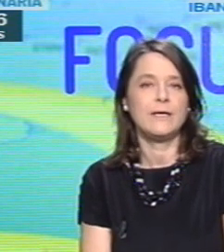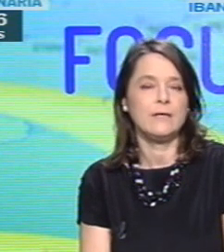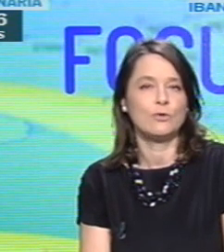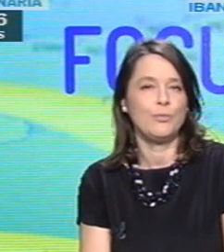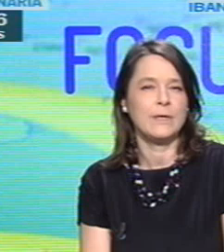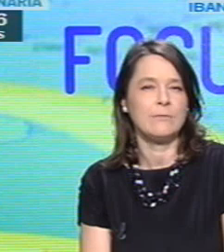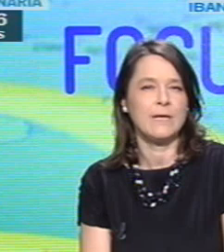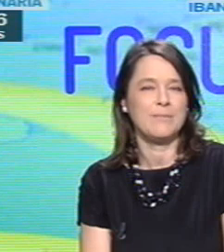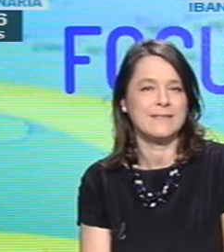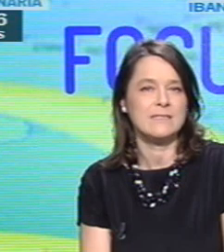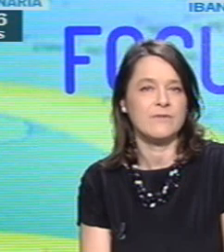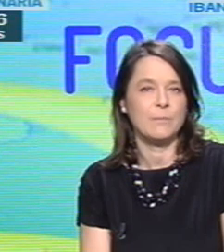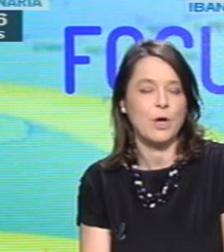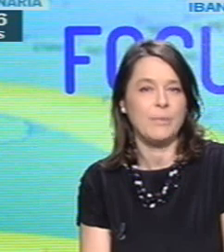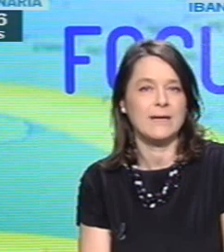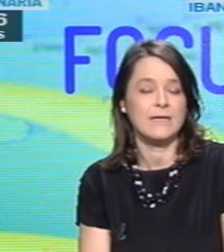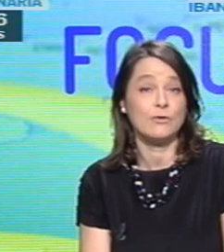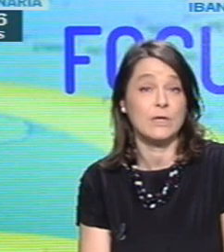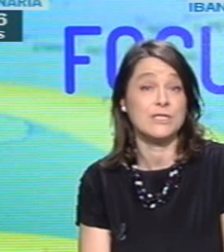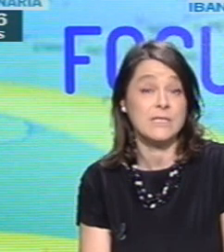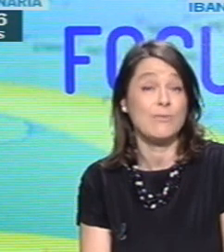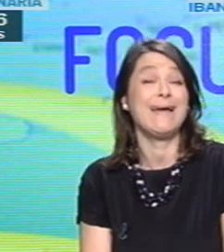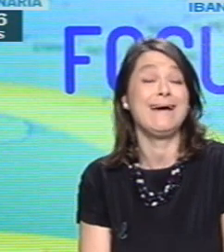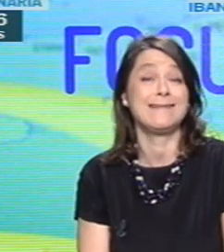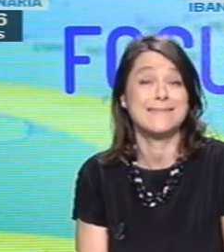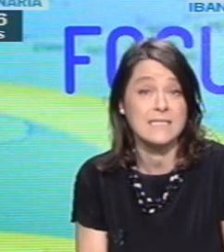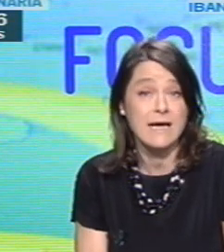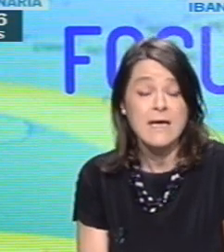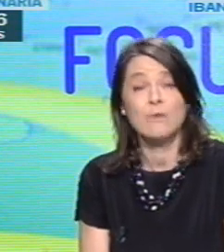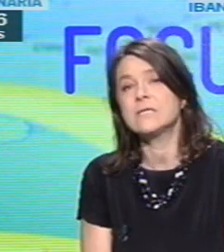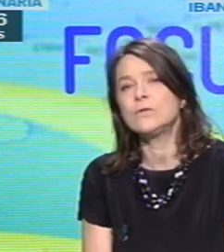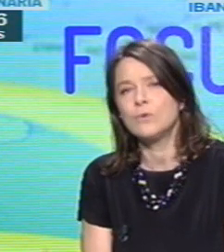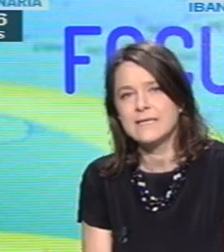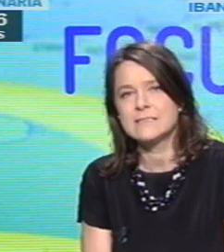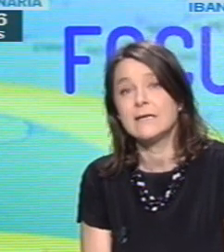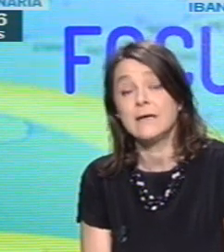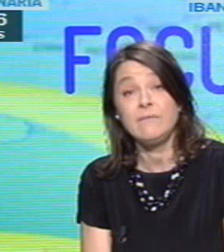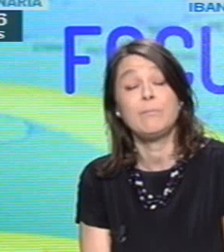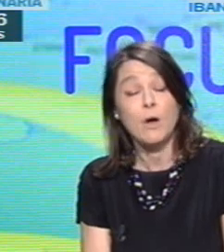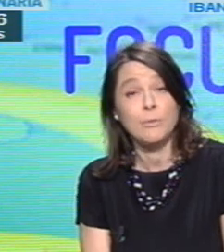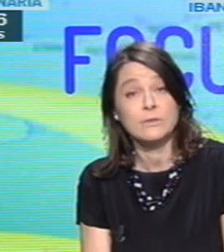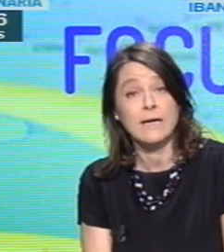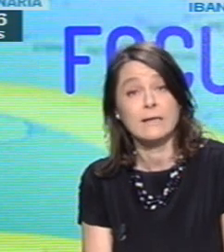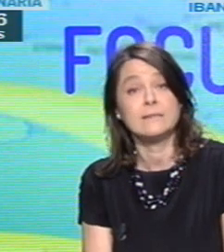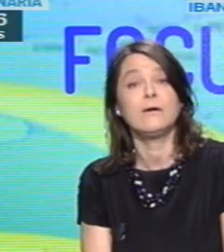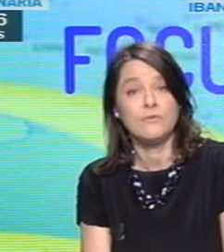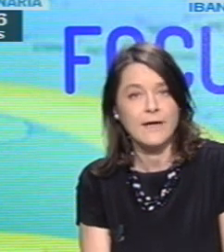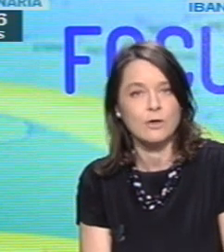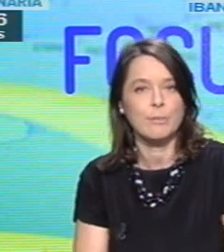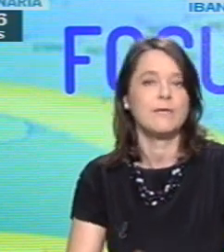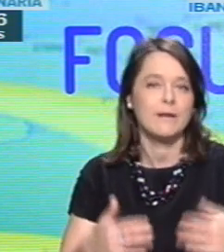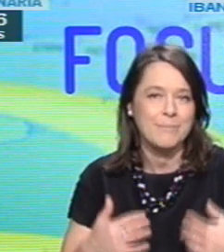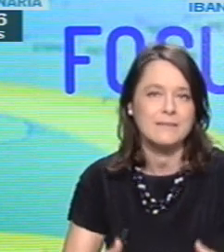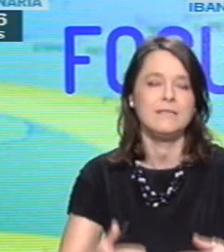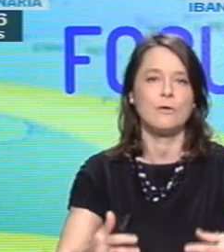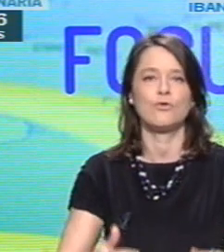loro richiedono più che una ripartenza vera e propria, chiedono che ci sia una garanzia e una sicurezza che arrivi proprio dal governo